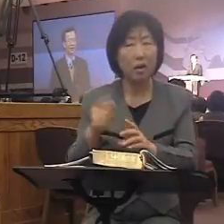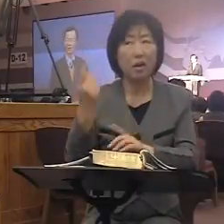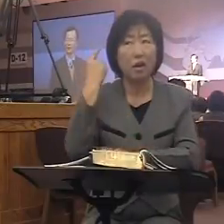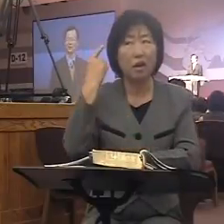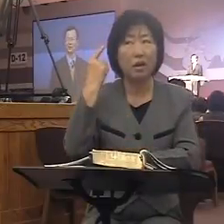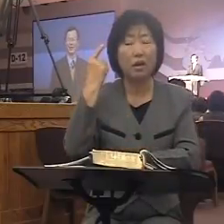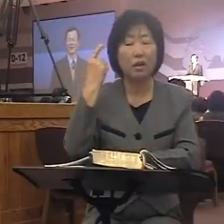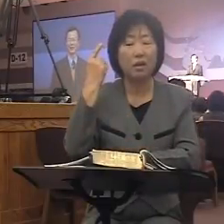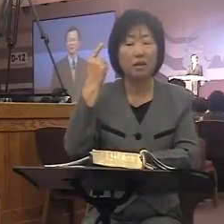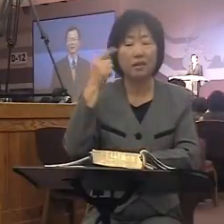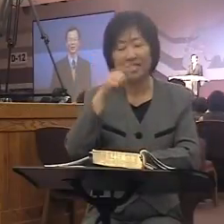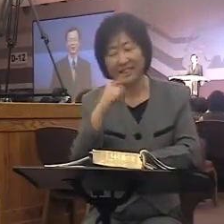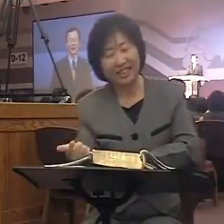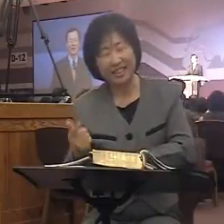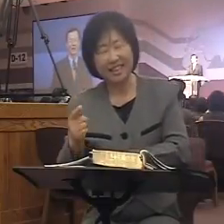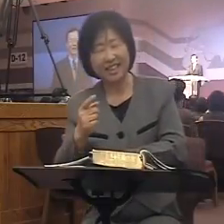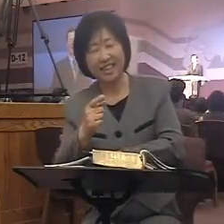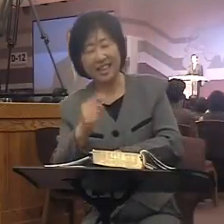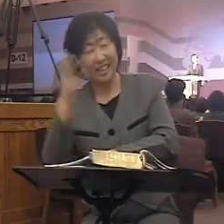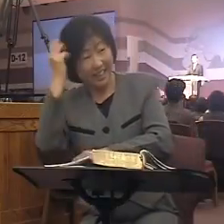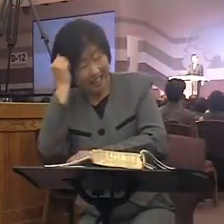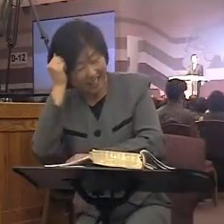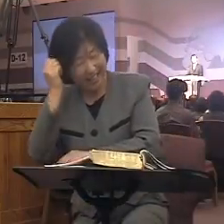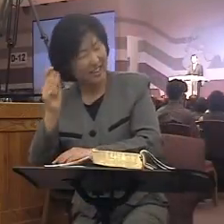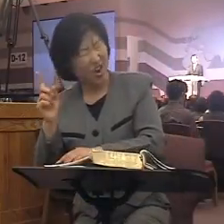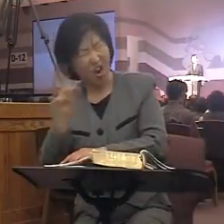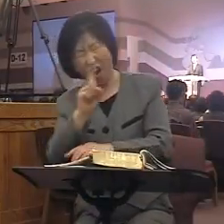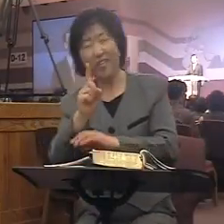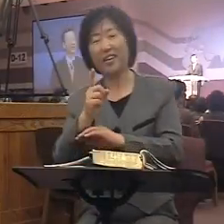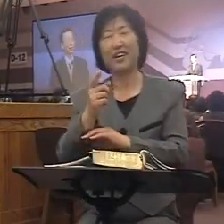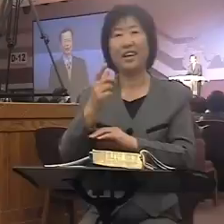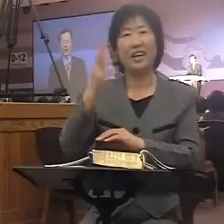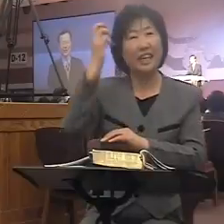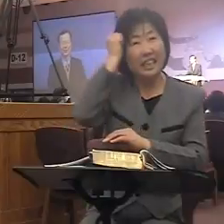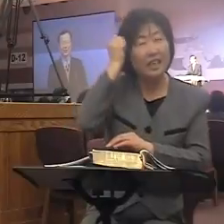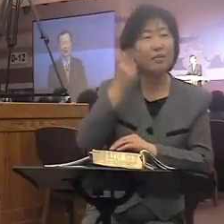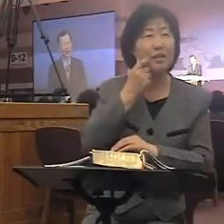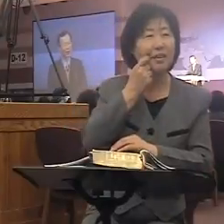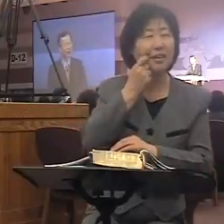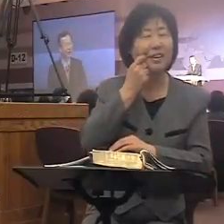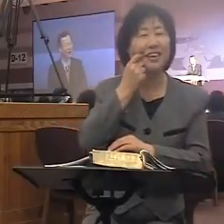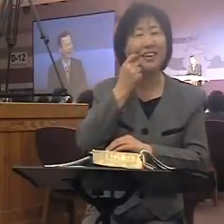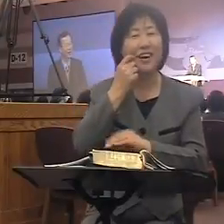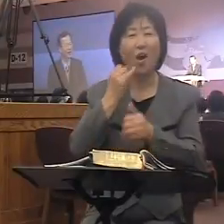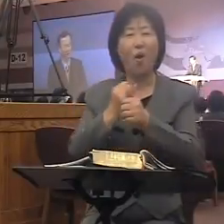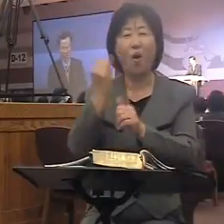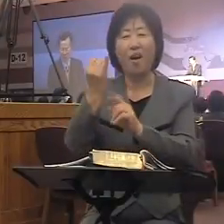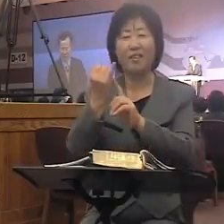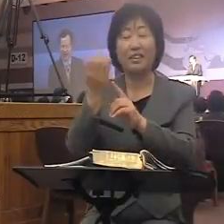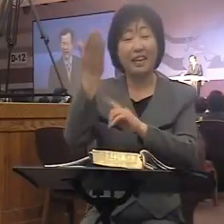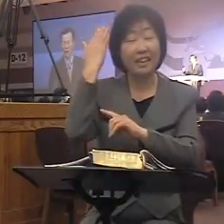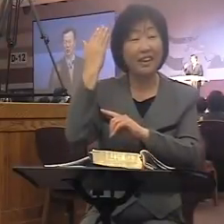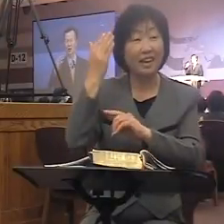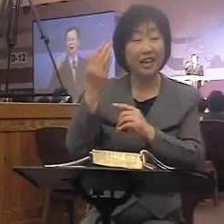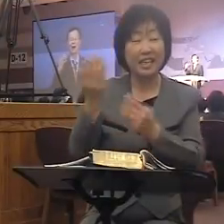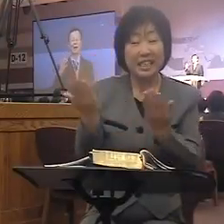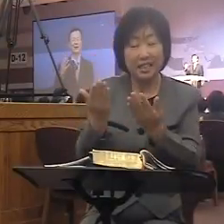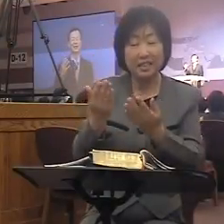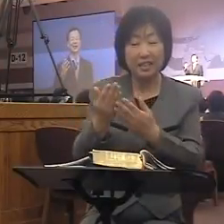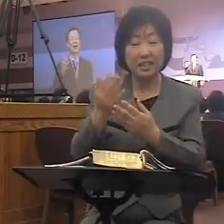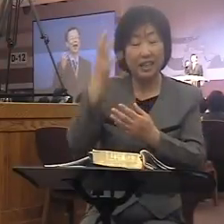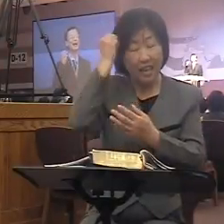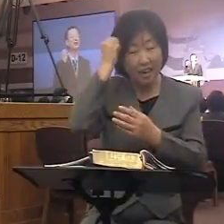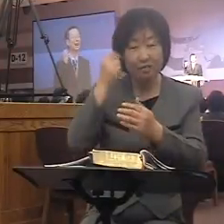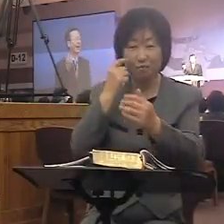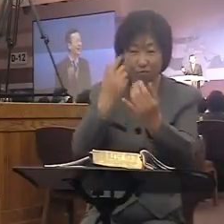물었더니 전혀 기억을 안 하는데 제가 얼마나 서운했는지 어떻게 전혀 하여튼 제